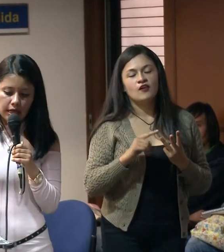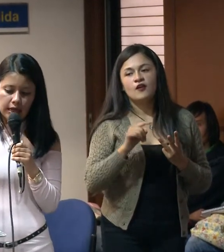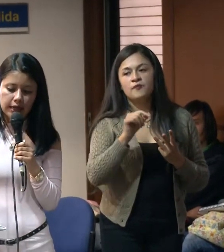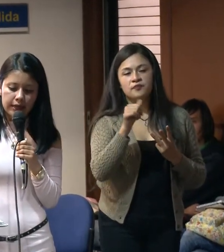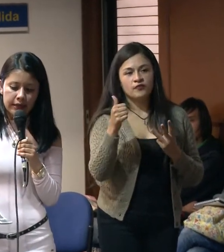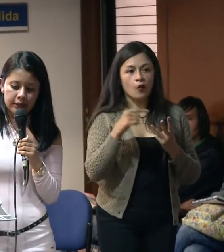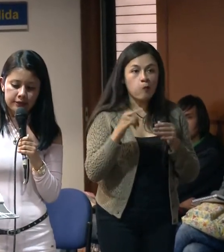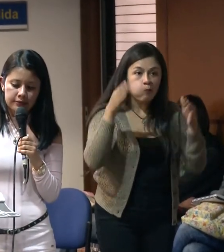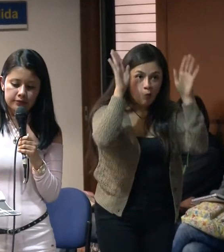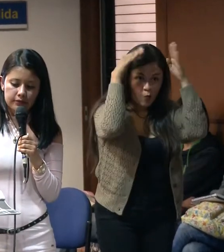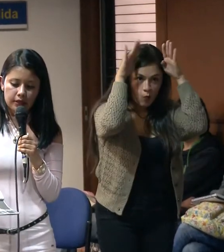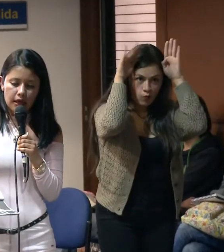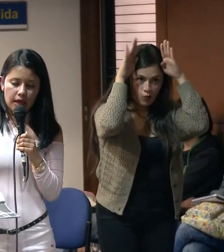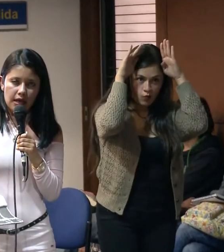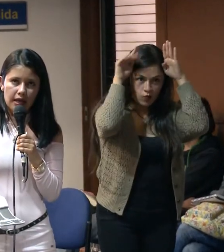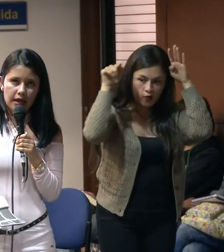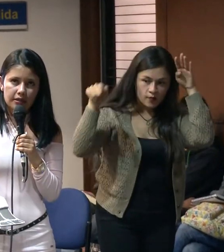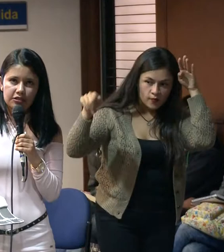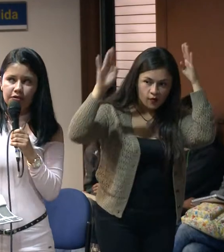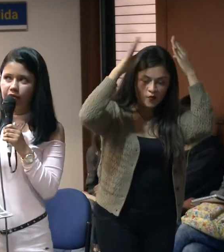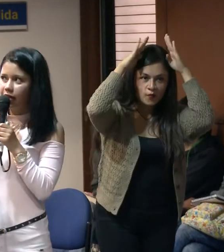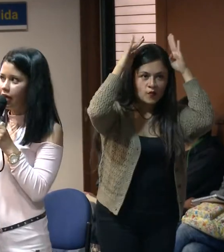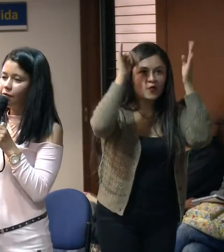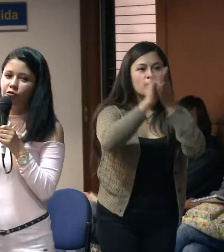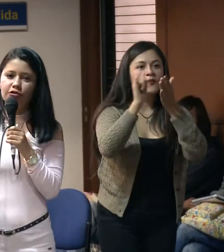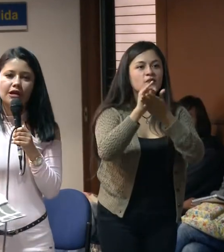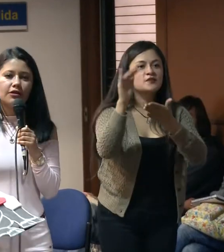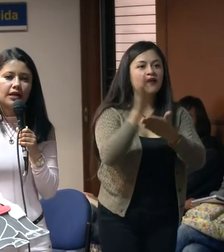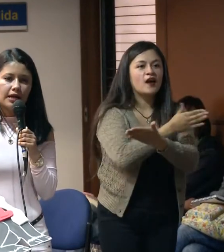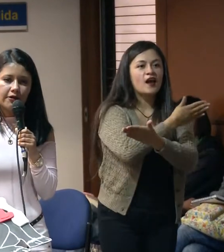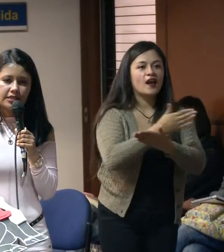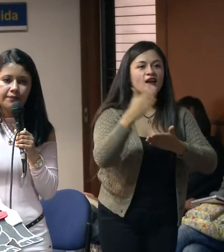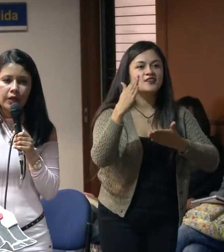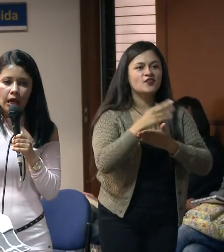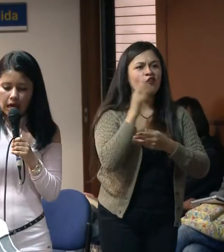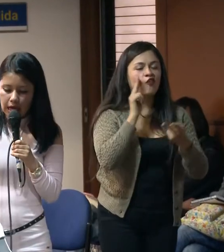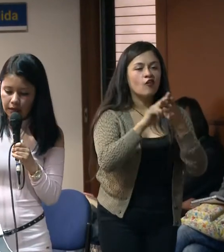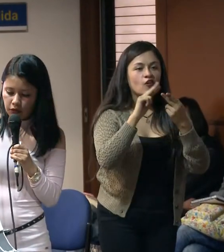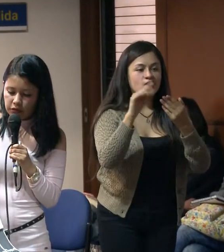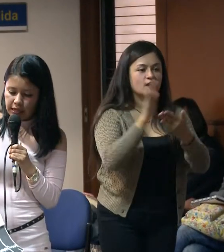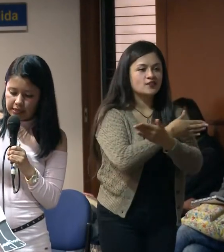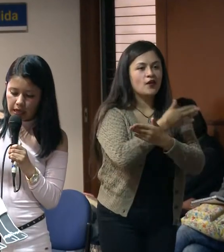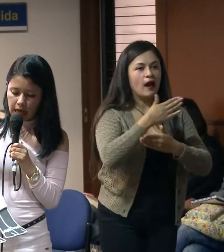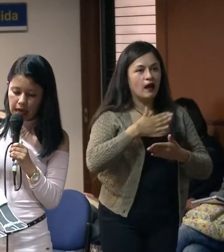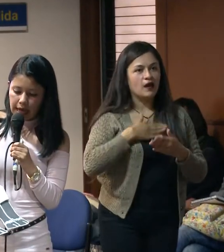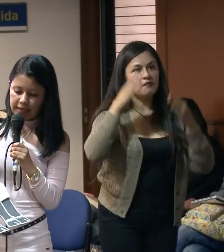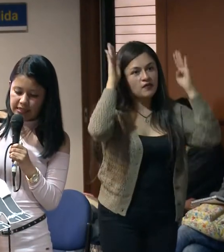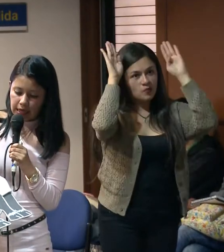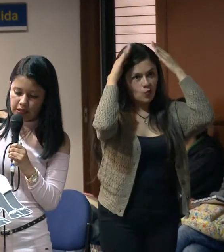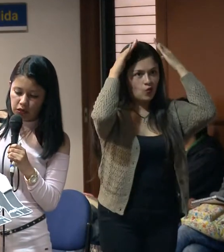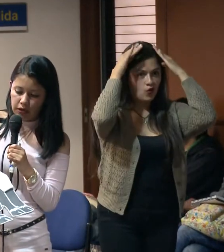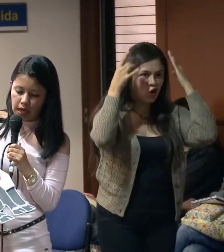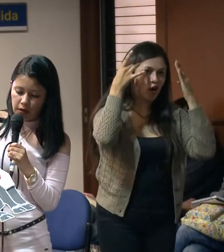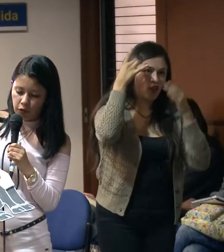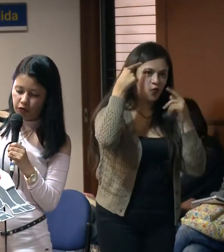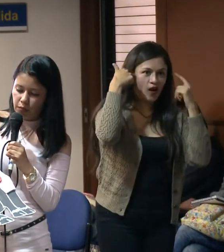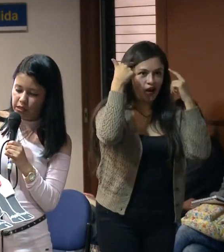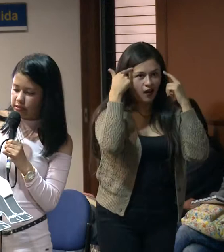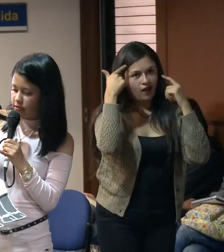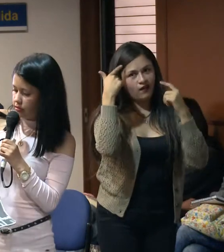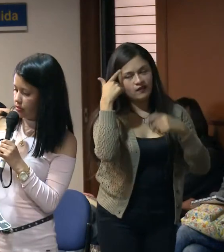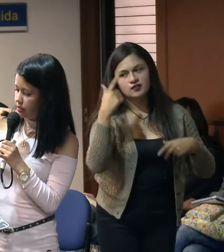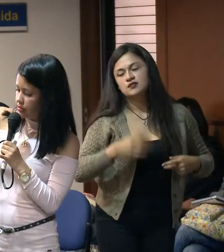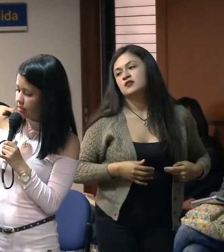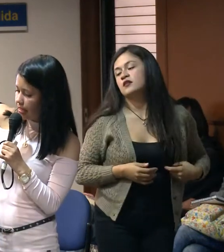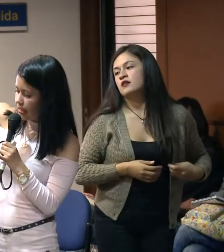basamos en la canción de A mi burro le duele la cabeza. Entonces, en esta canción al burro